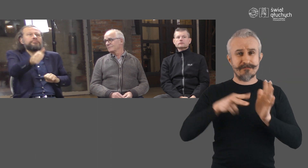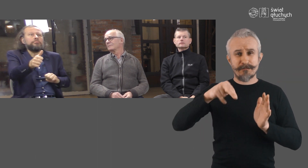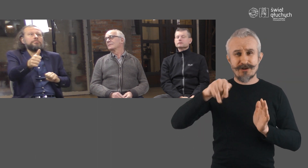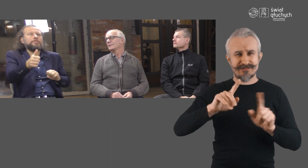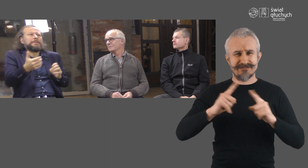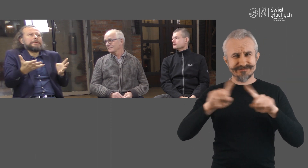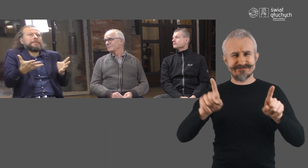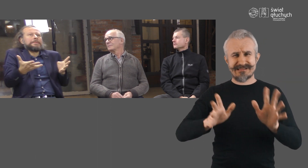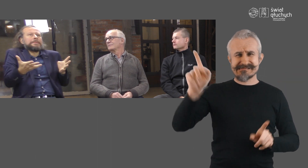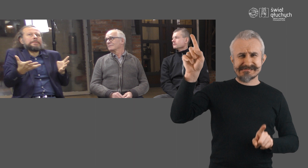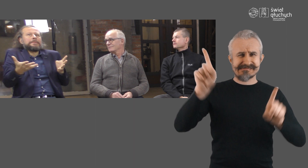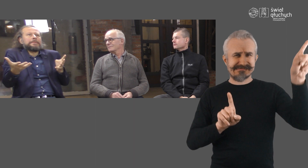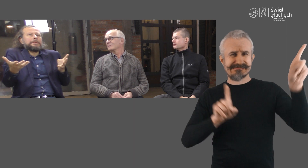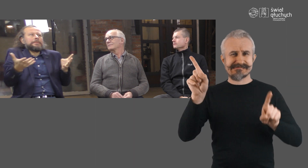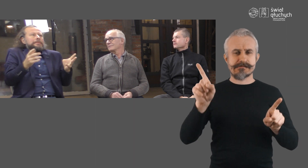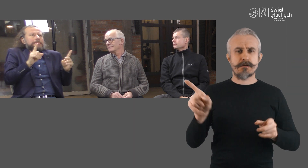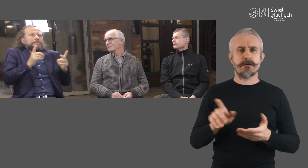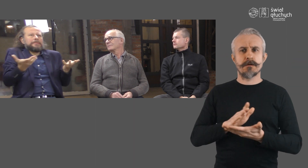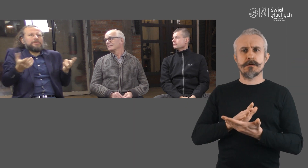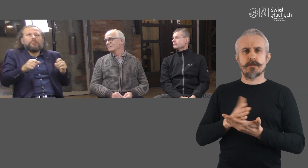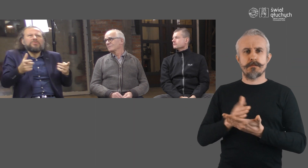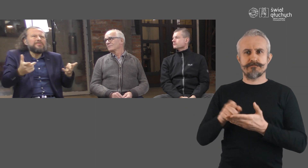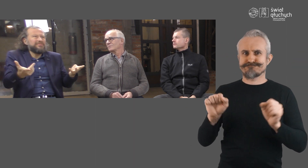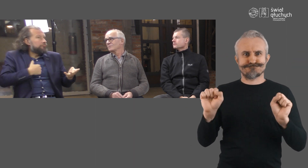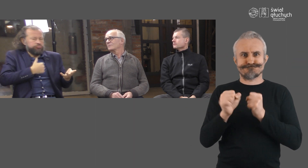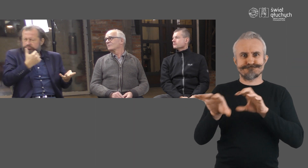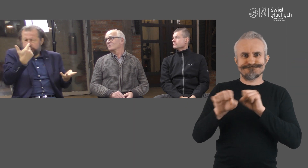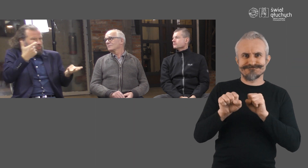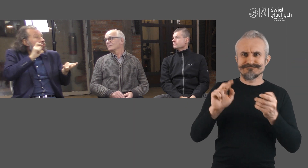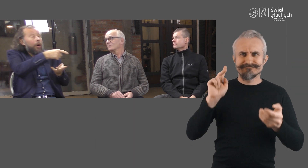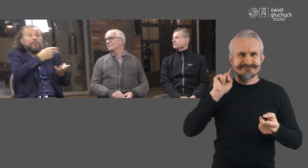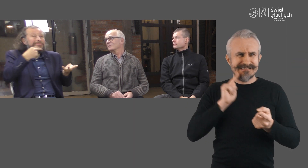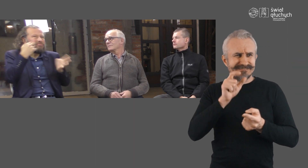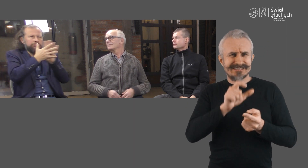nie mógł zrozumieć w ogóle tej osoby, jak ona migała.